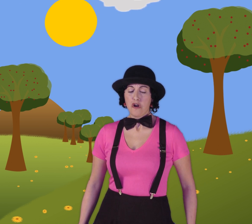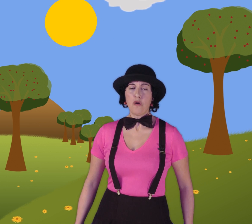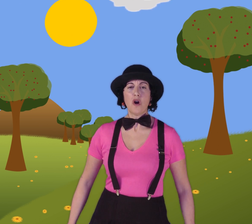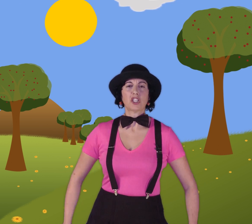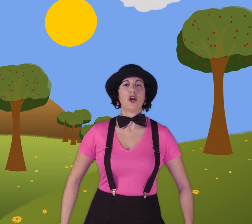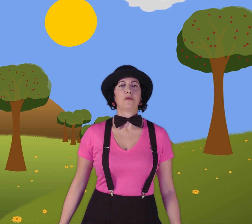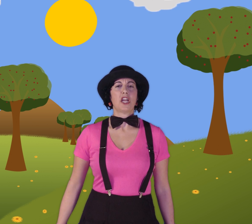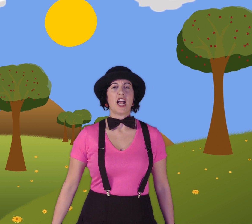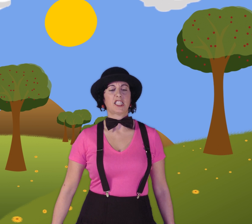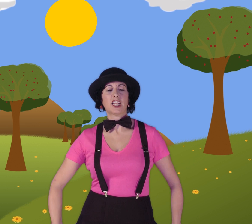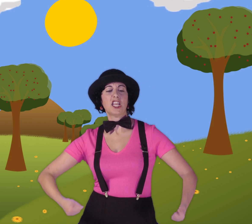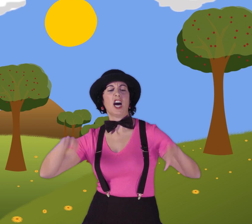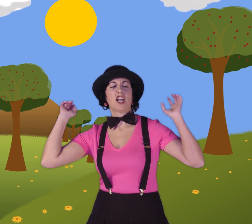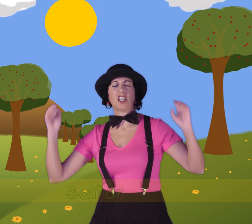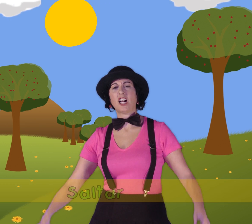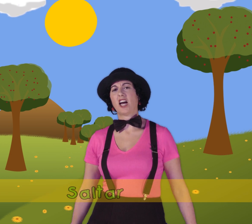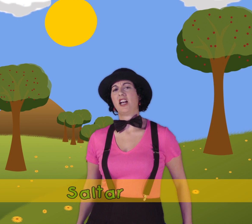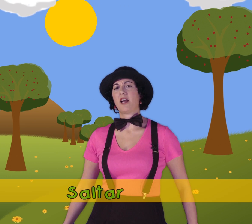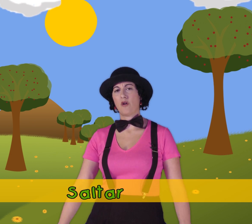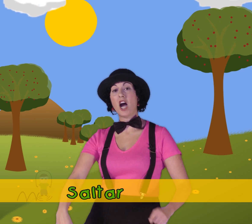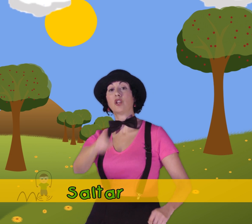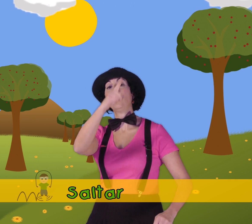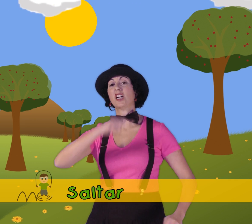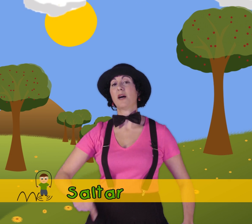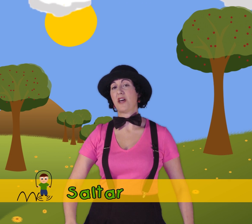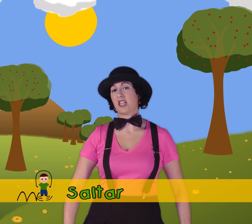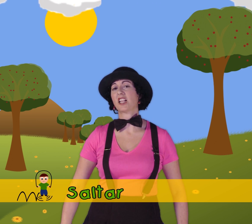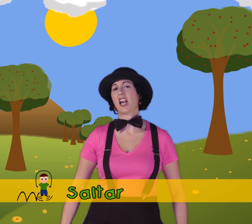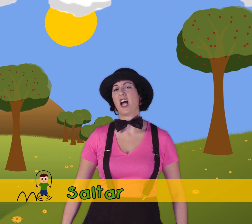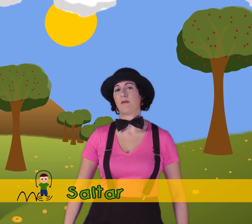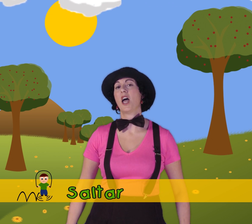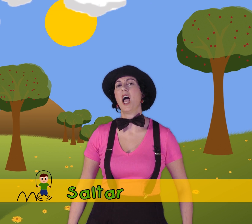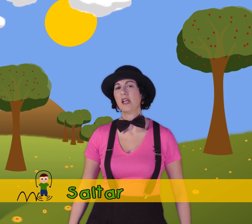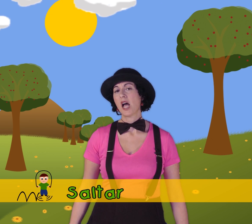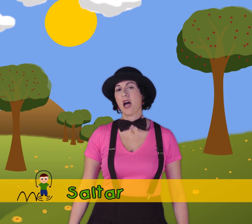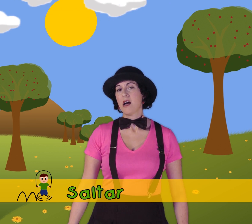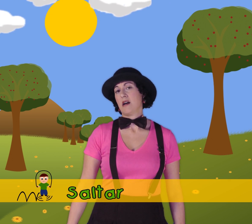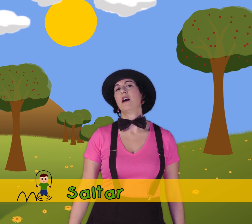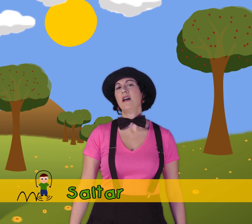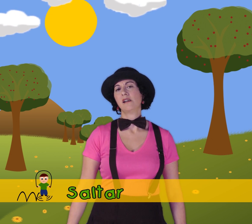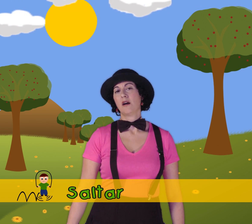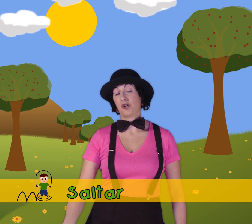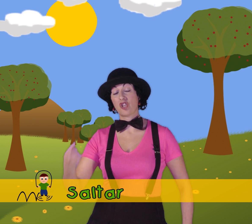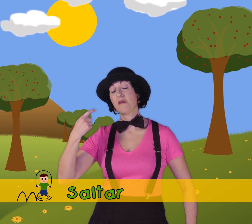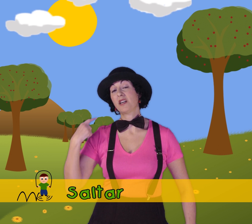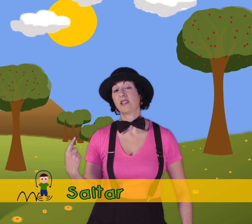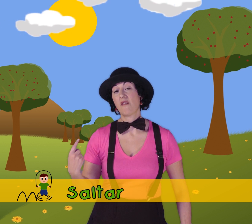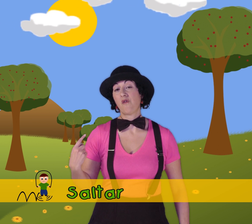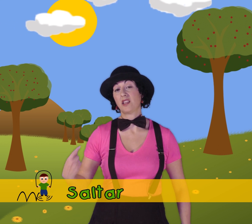No, es que no pudiera, es que tenía ganas de saltar el árbol. ¿A que tú no eres capaz de saltar el árbol, eh? ¿Eh? Porque yo además de ser fuerte